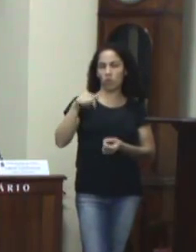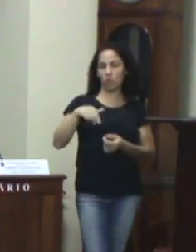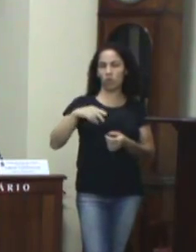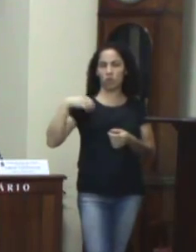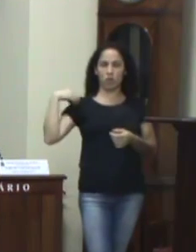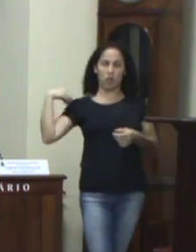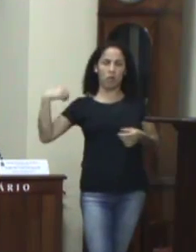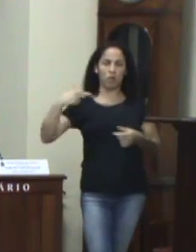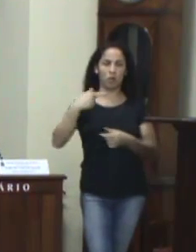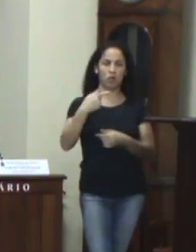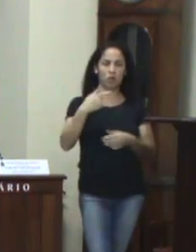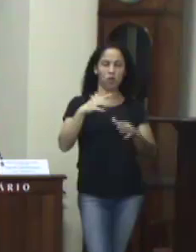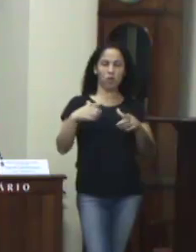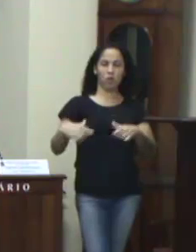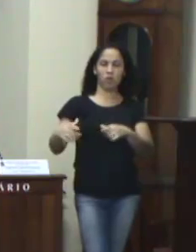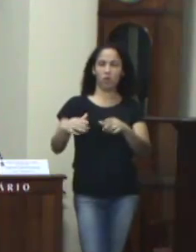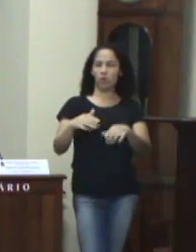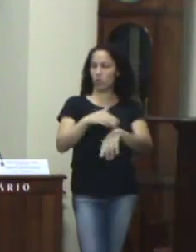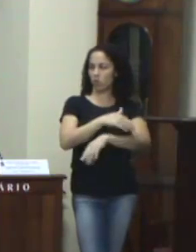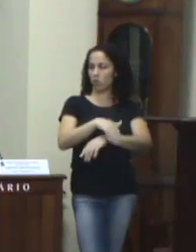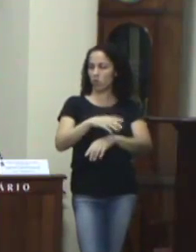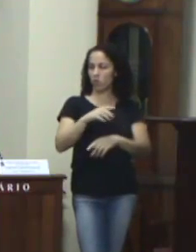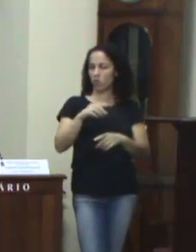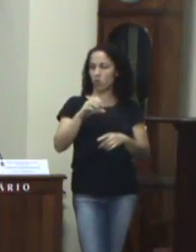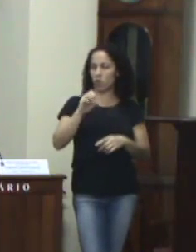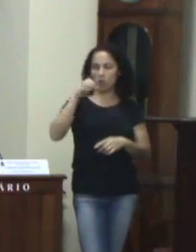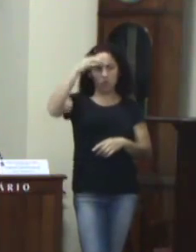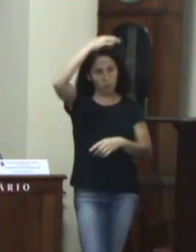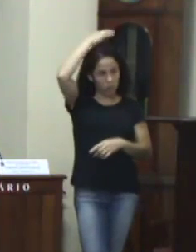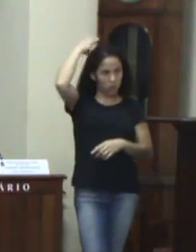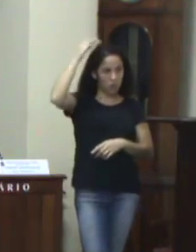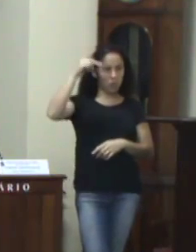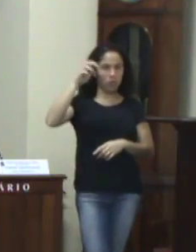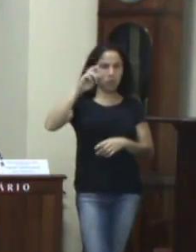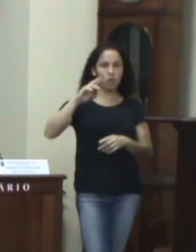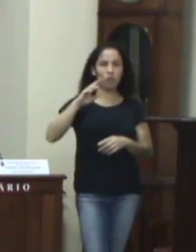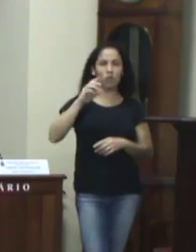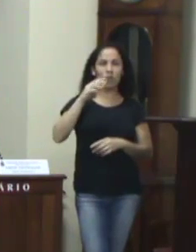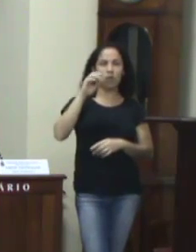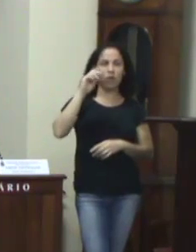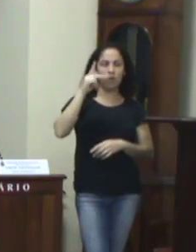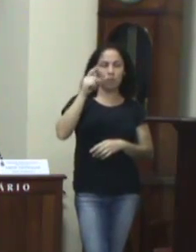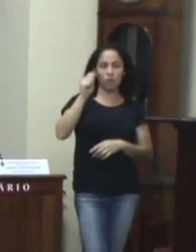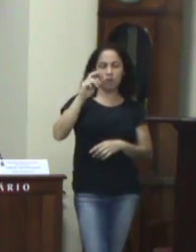26/10/2018, às 7 horas, Sala Paroquial, situada na Rua São Pedro, 245, em Carapeuí.